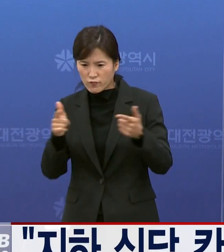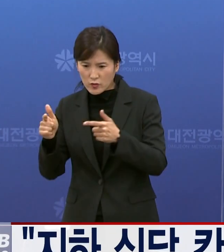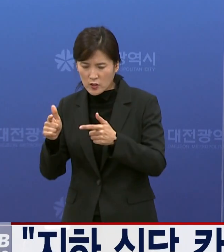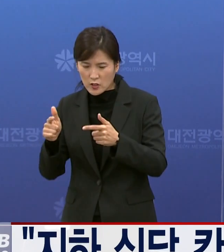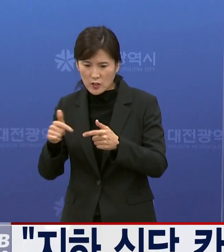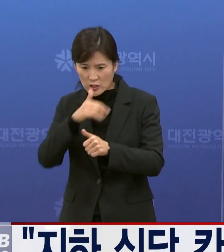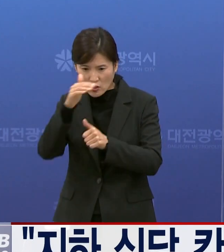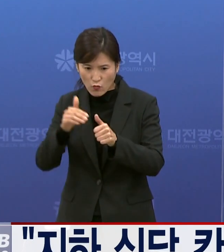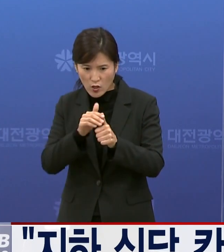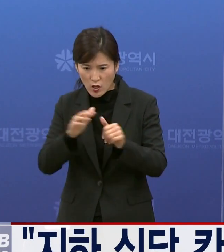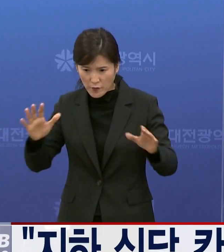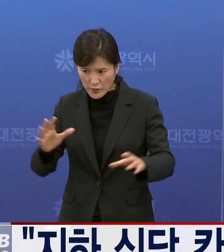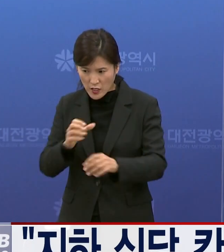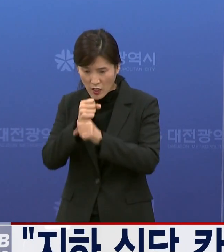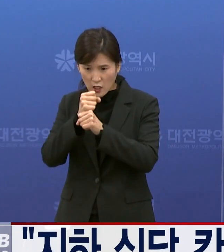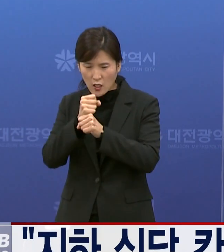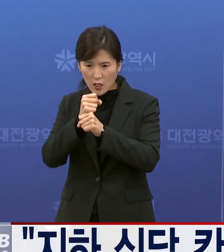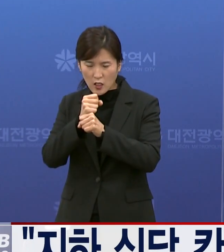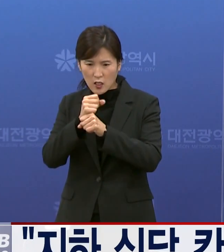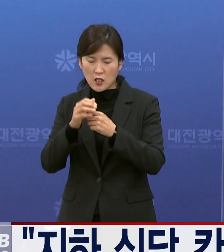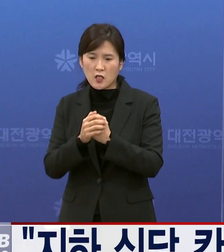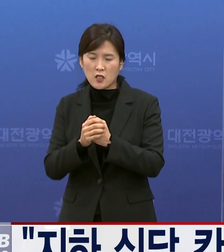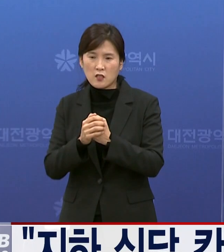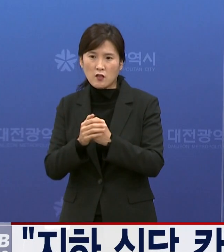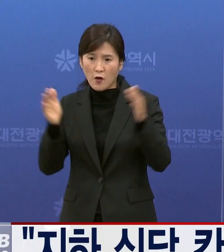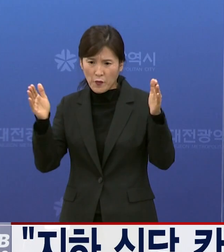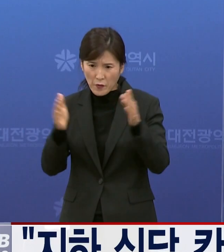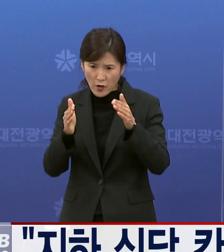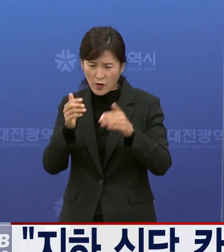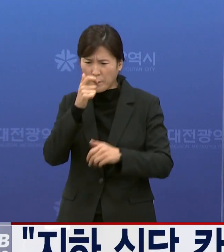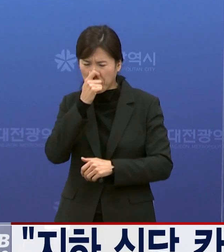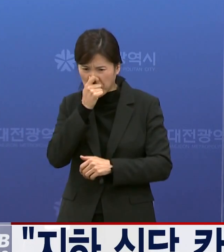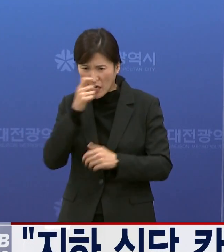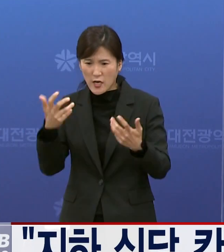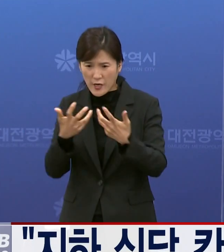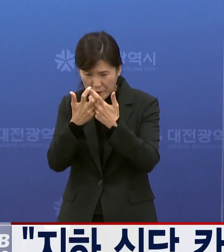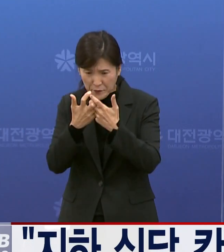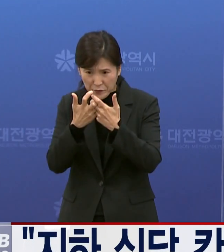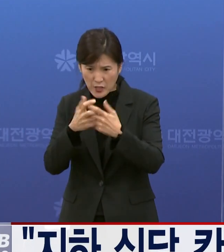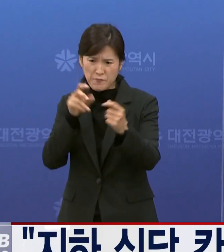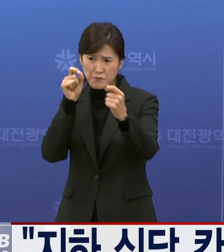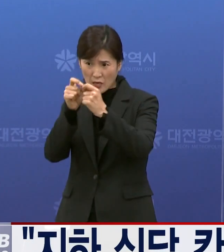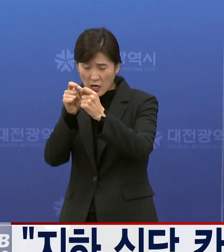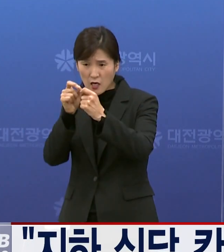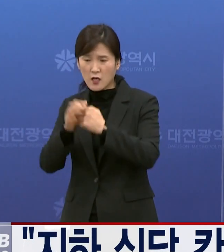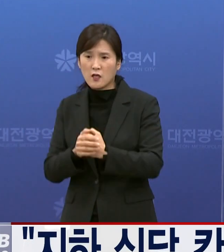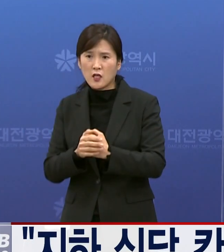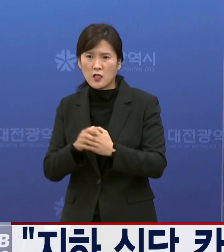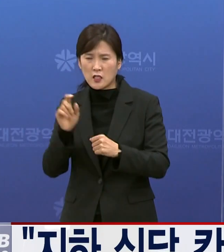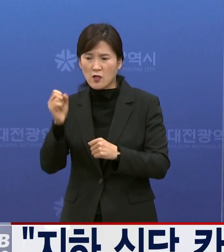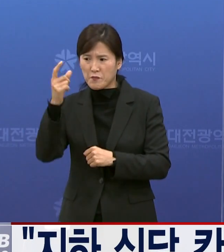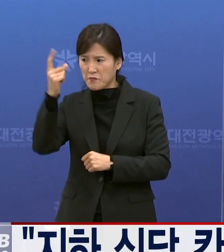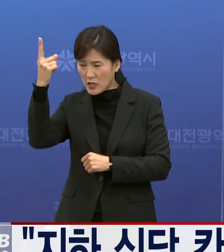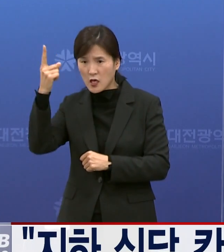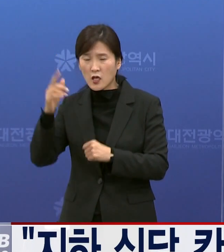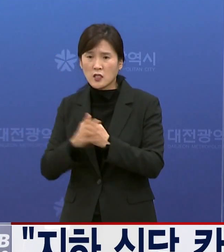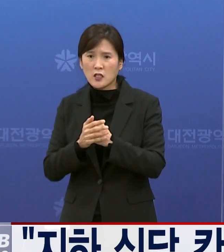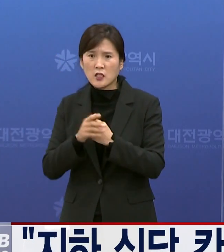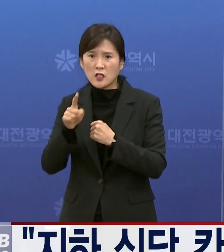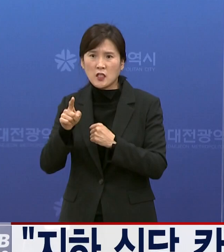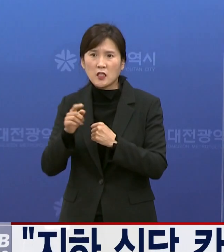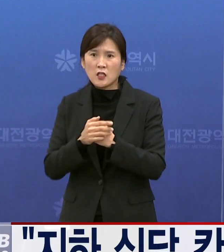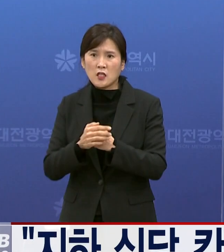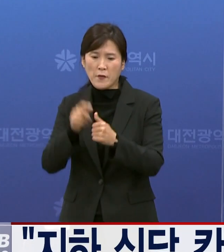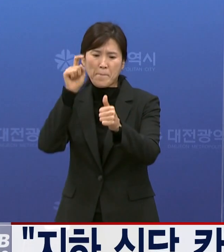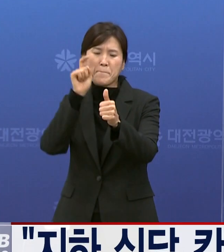상황을 종합해 볼 때 밀집, 밀폐, 밀접 등 산밀 조건 속에서 많은 분들이 집단 생활을 한 것이